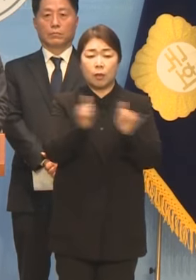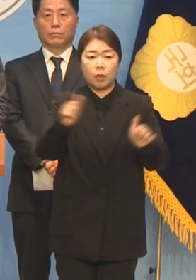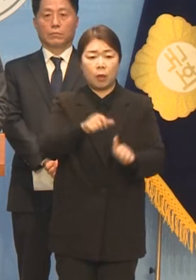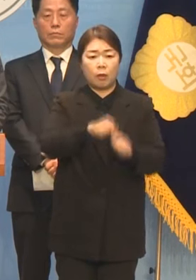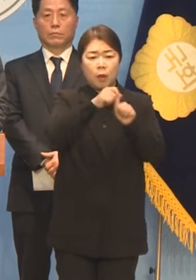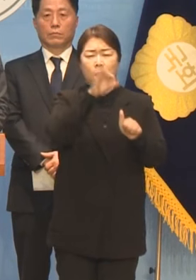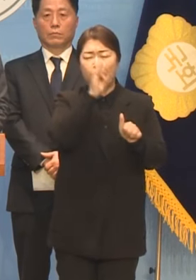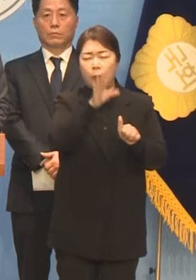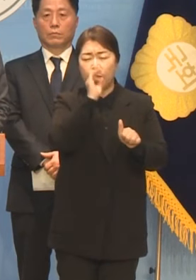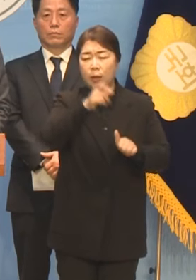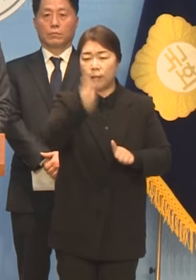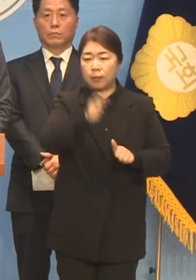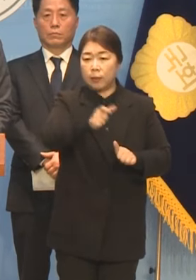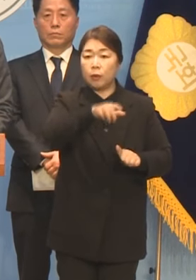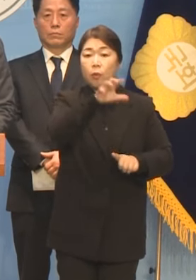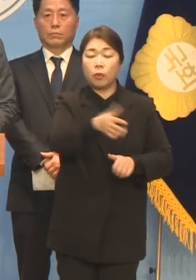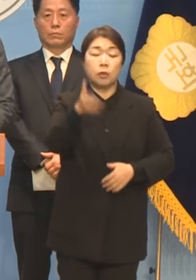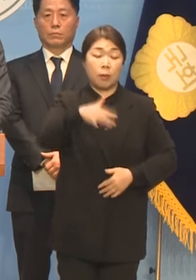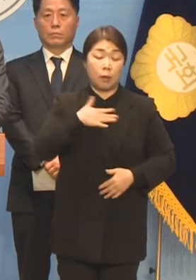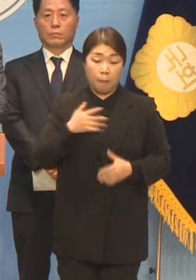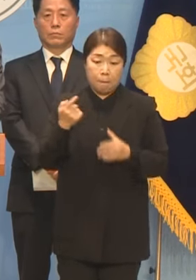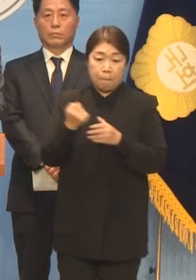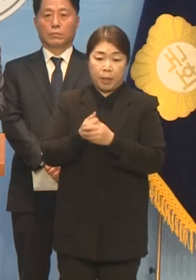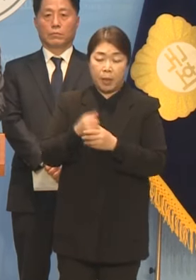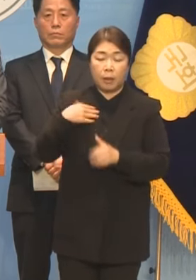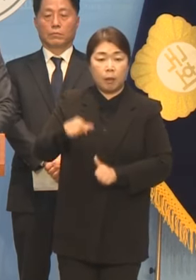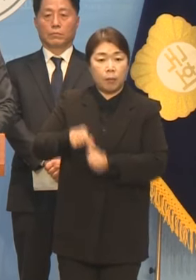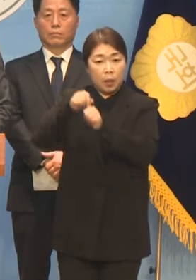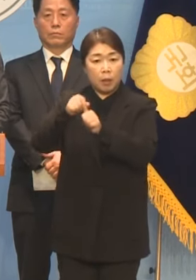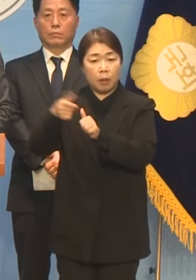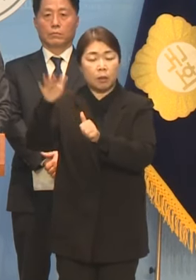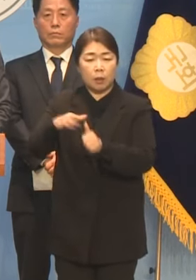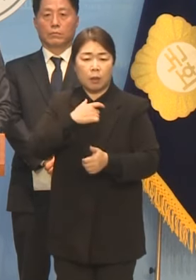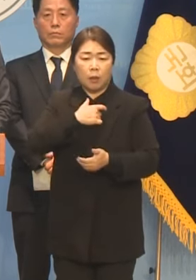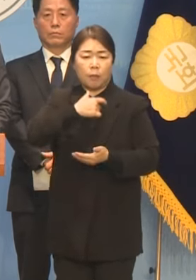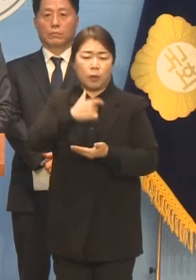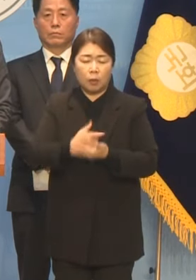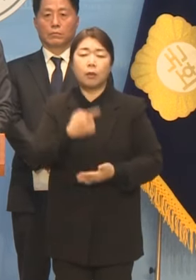싹을 티운 농부처럼 그러한 감동의